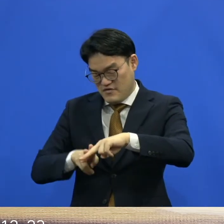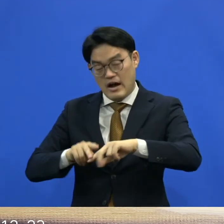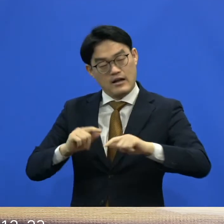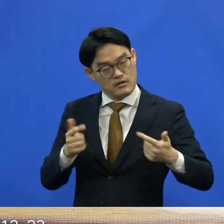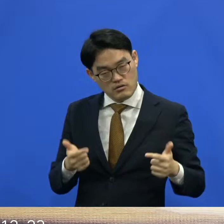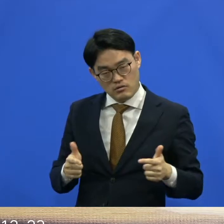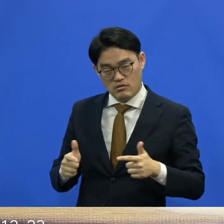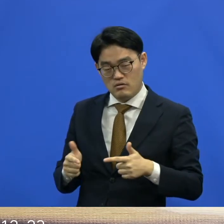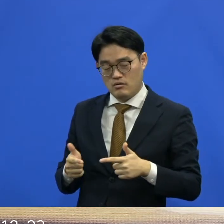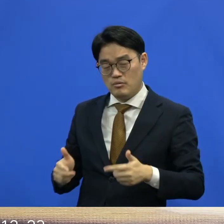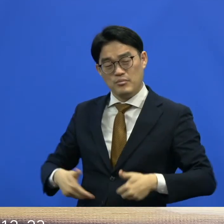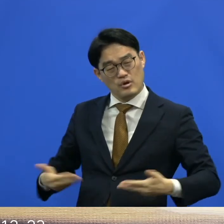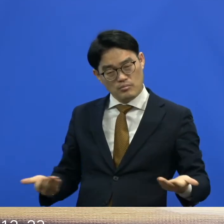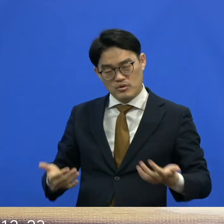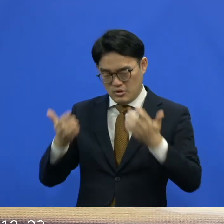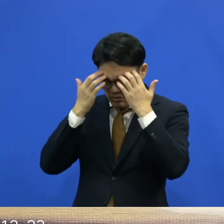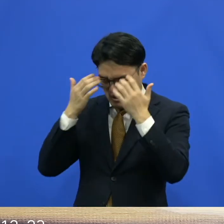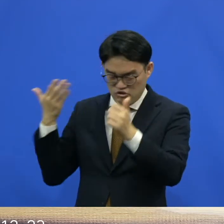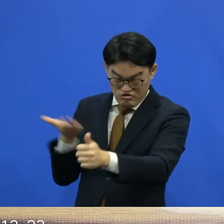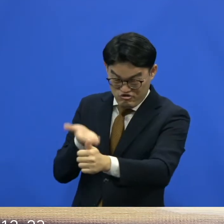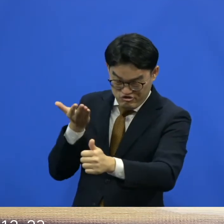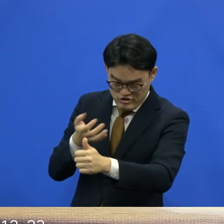분이 아니십니다.